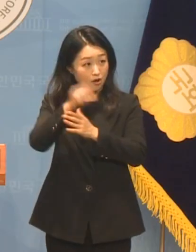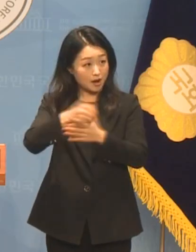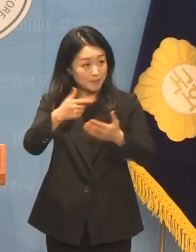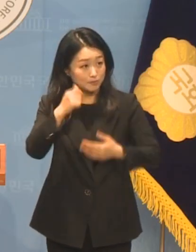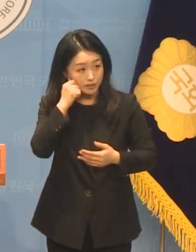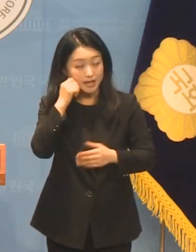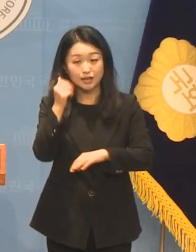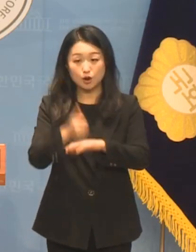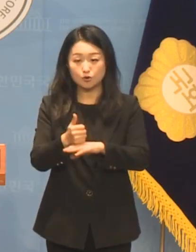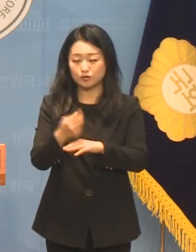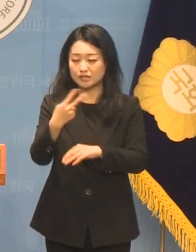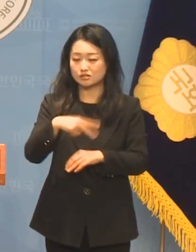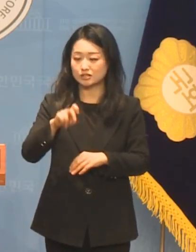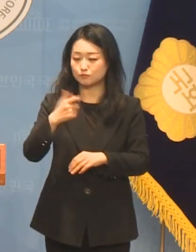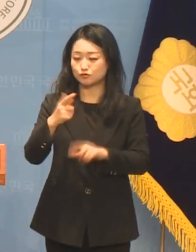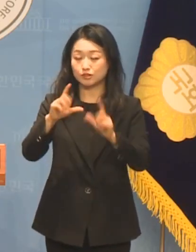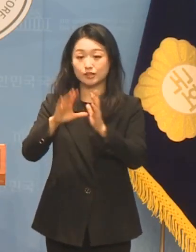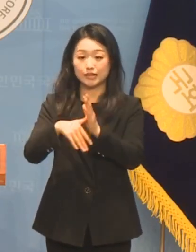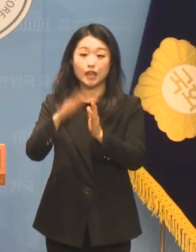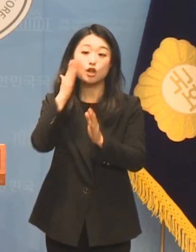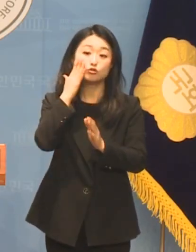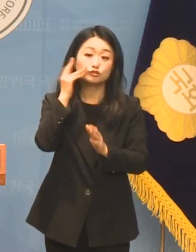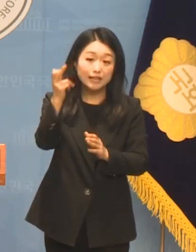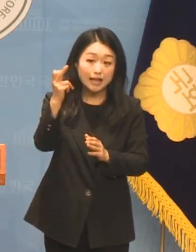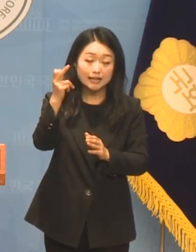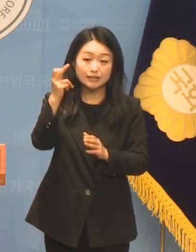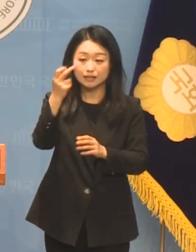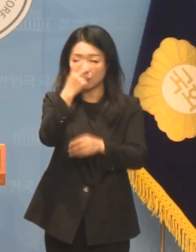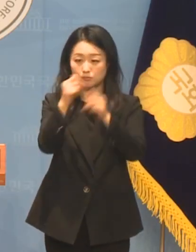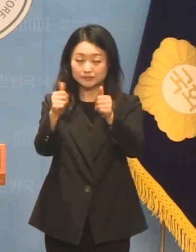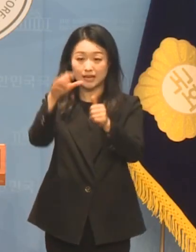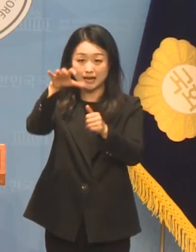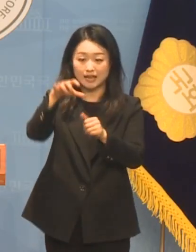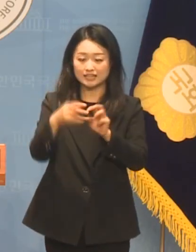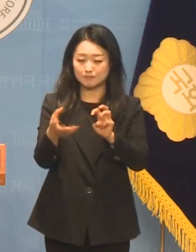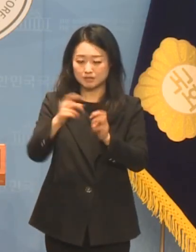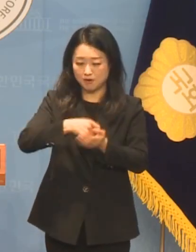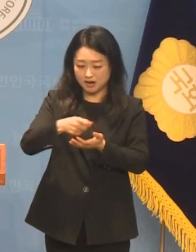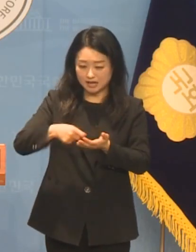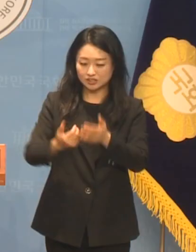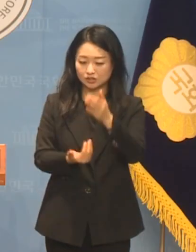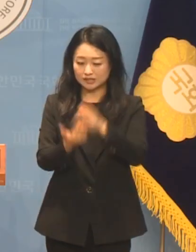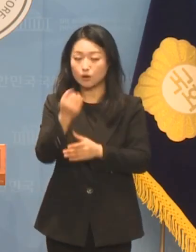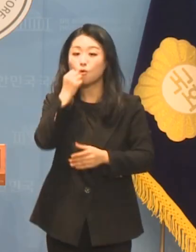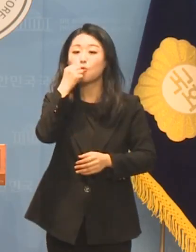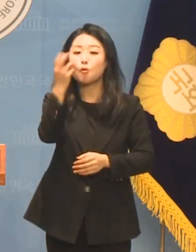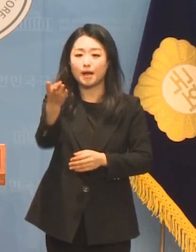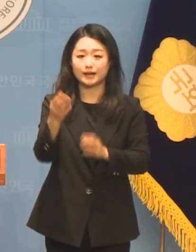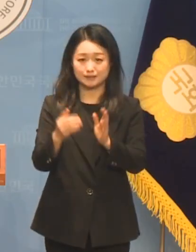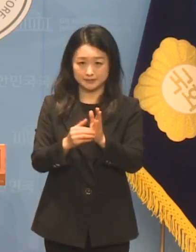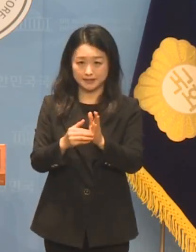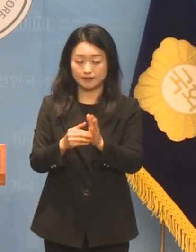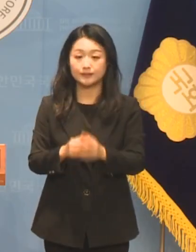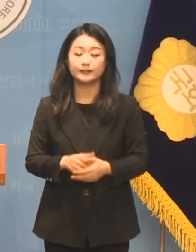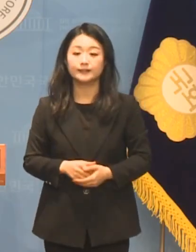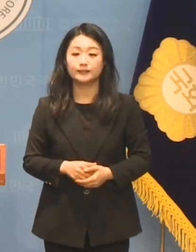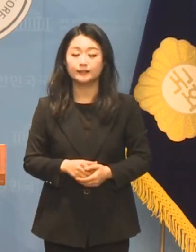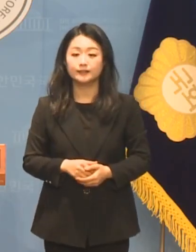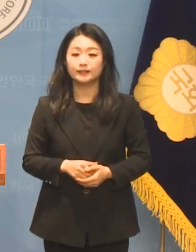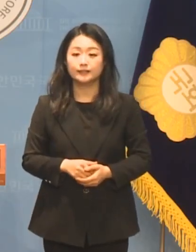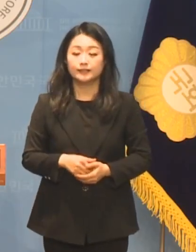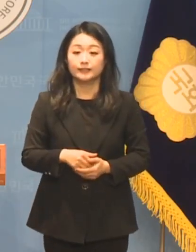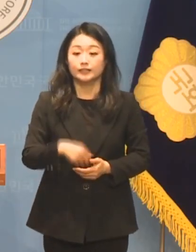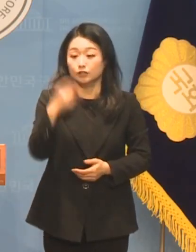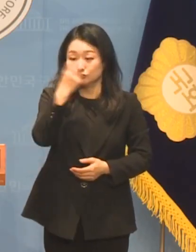건설업자는 2016년경 울산지검에 30억 각서 사건을 고발했습니다.